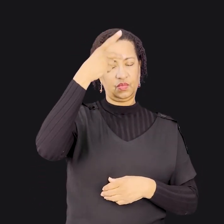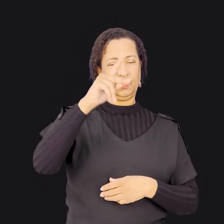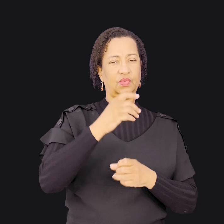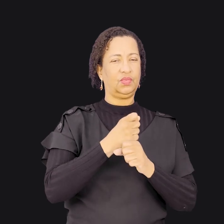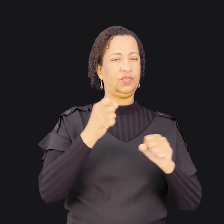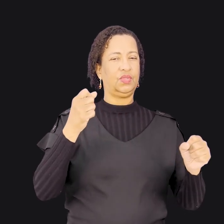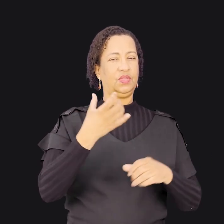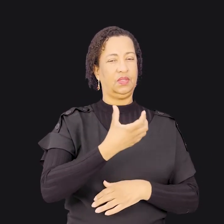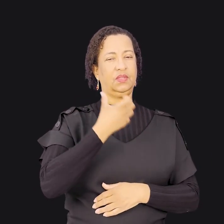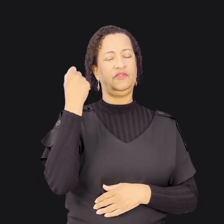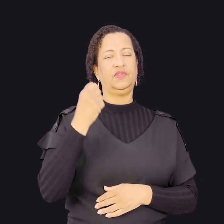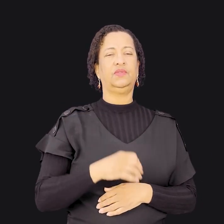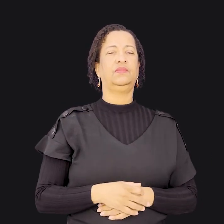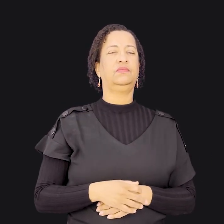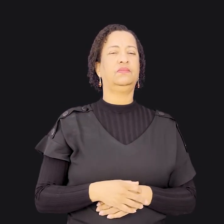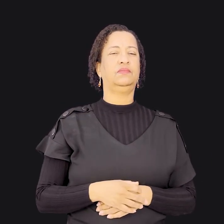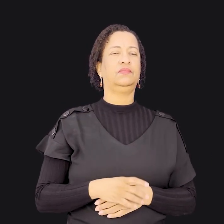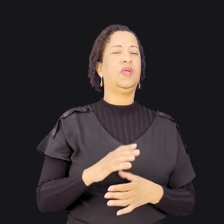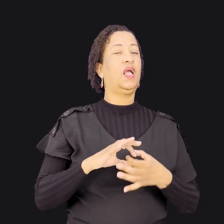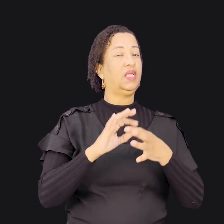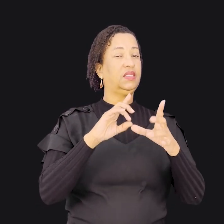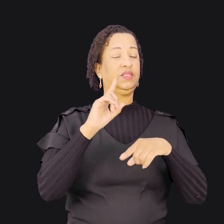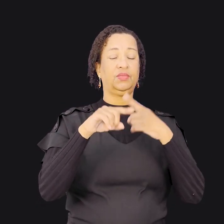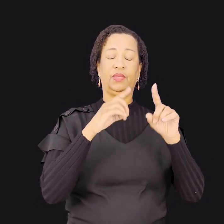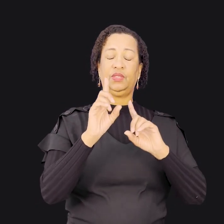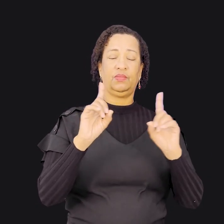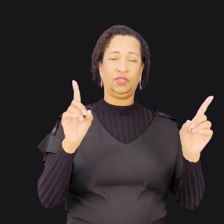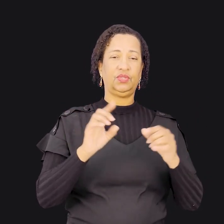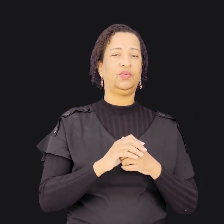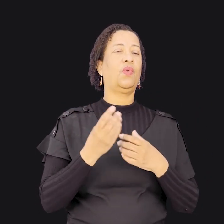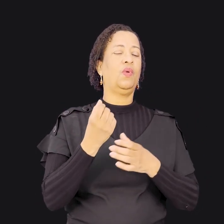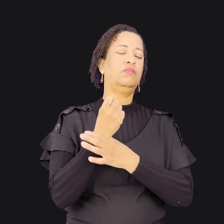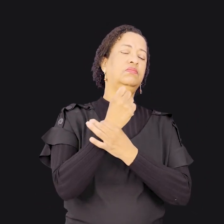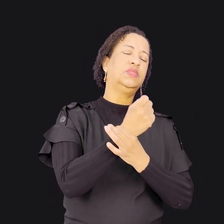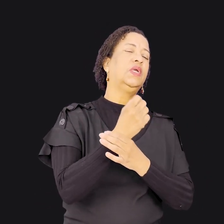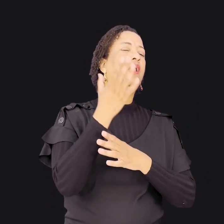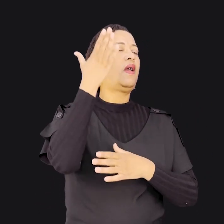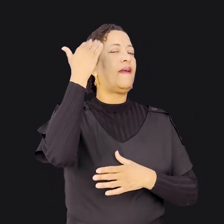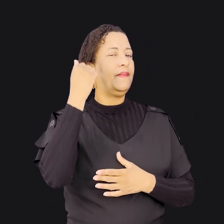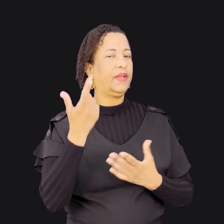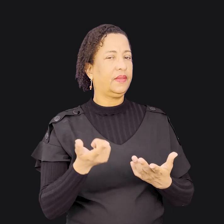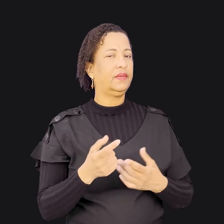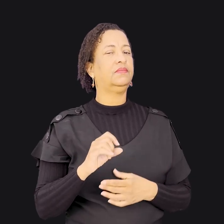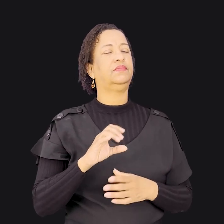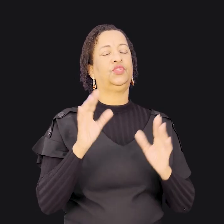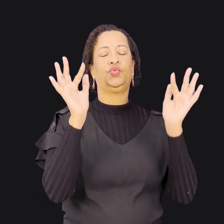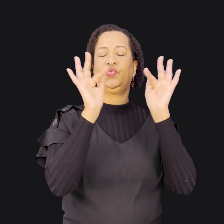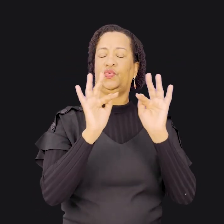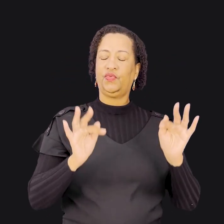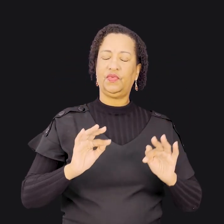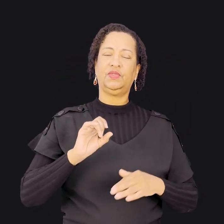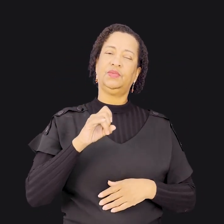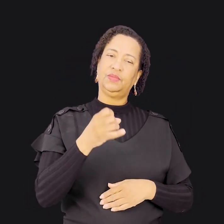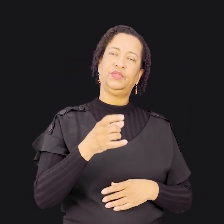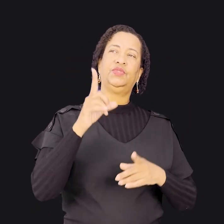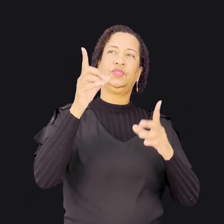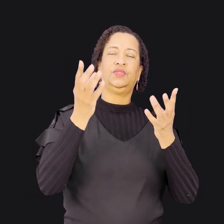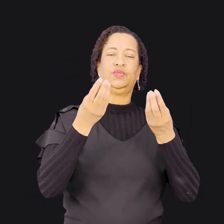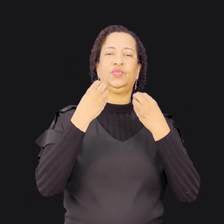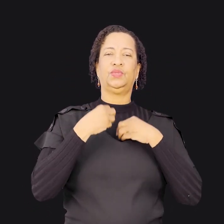grande salvação? Não deixe para mais tarde. Como garantir uma amanhã? Estou muito feliz por essa oportunidade que Deus me deu